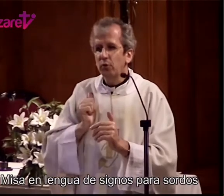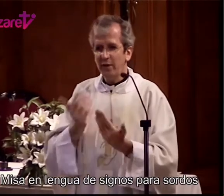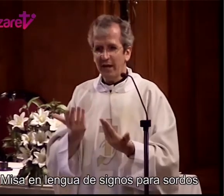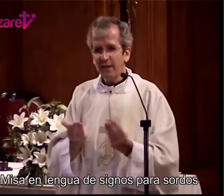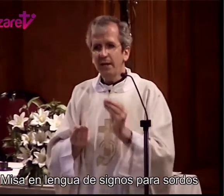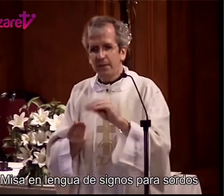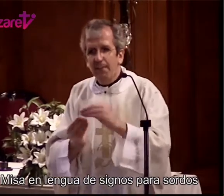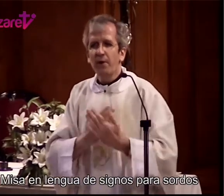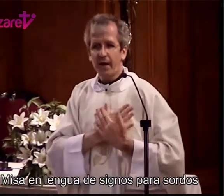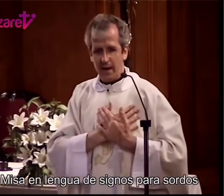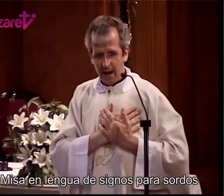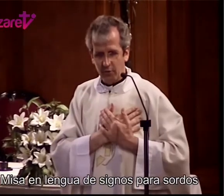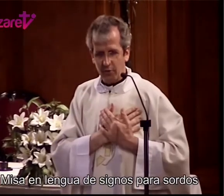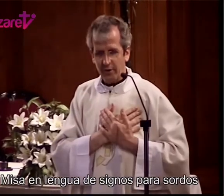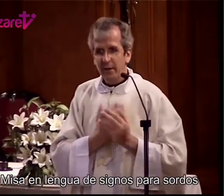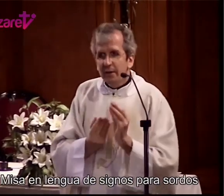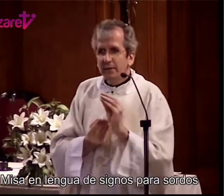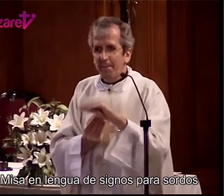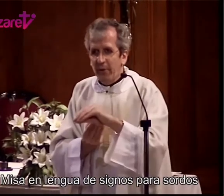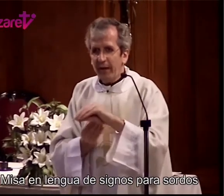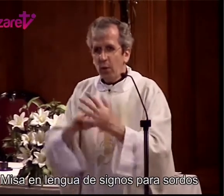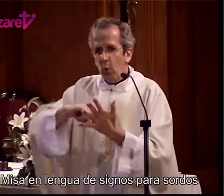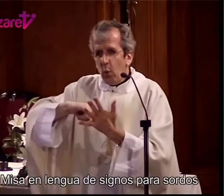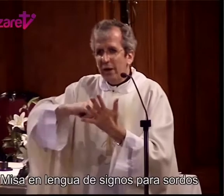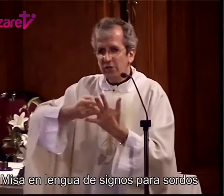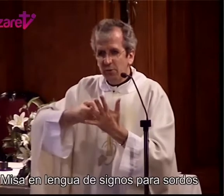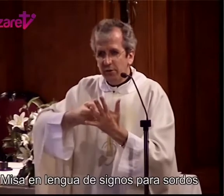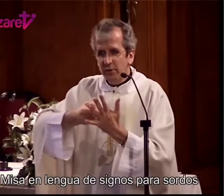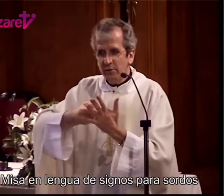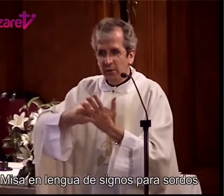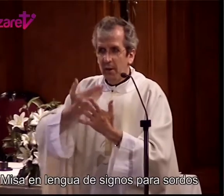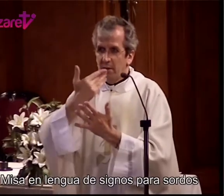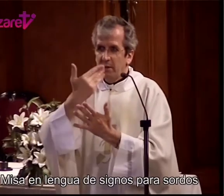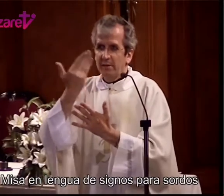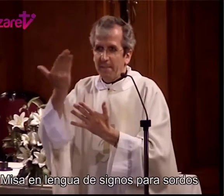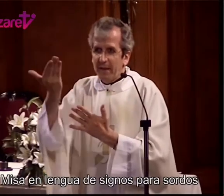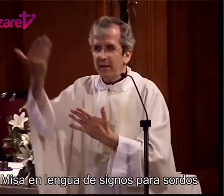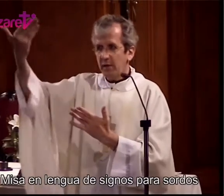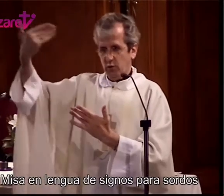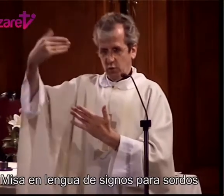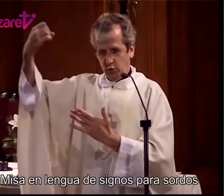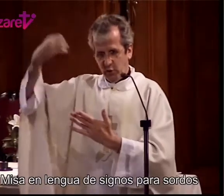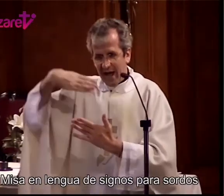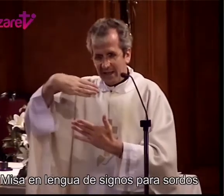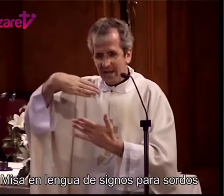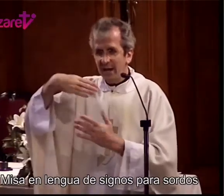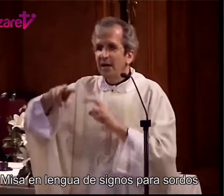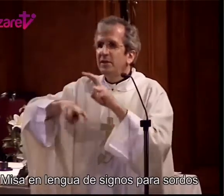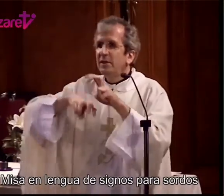oportunidad de poner amor, de poner una solución, de pedir su gracia, de